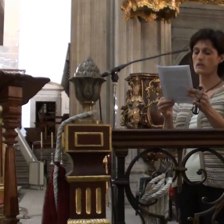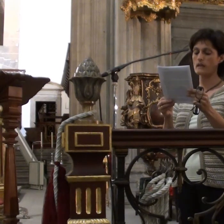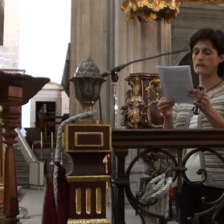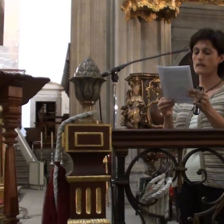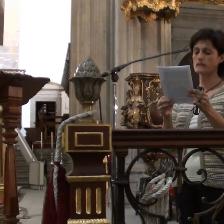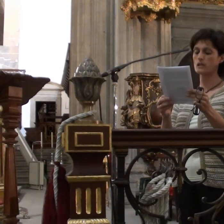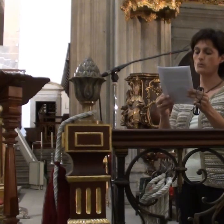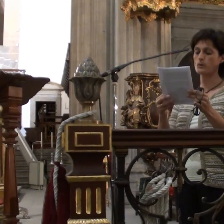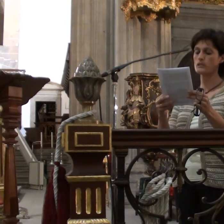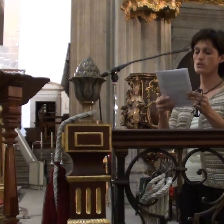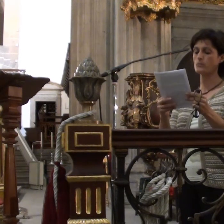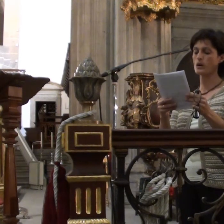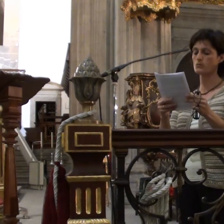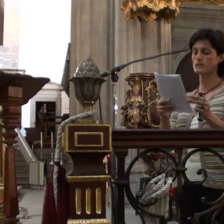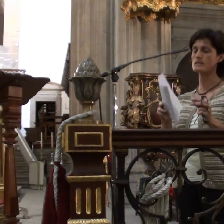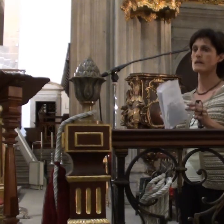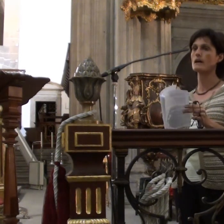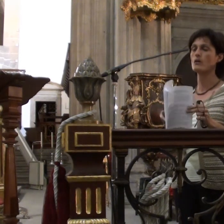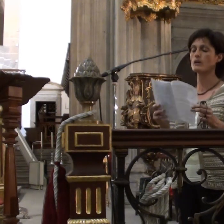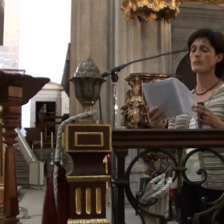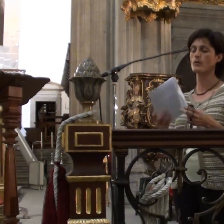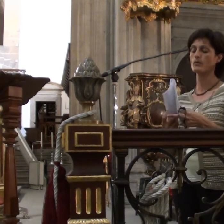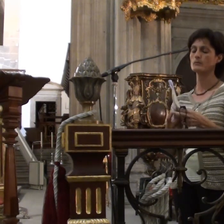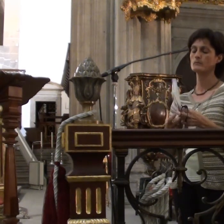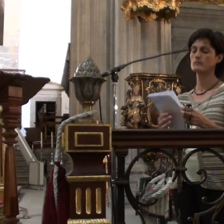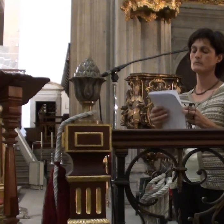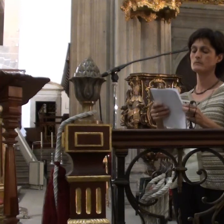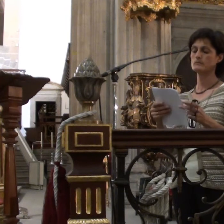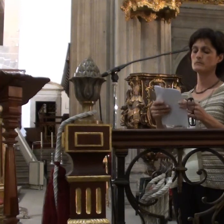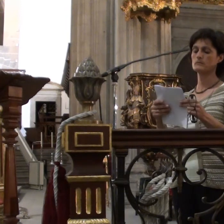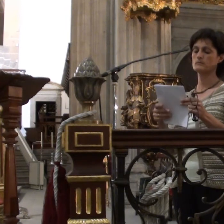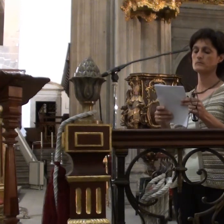reacción de solidaridad y compromiso por la justicia Oremos